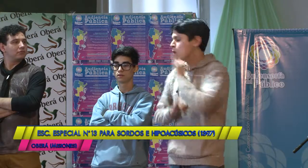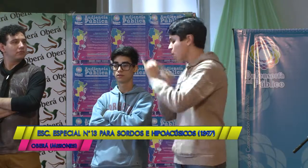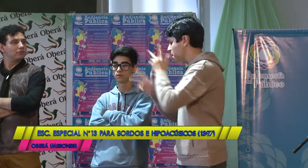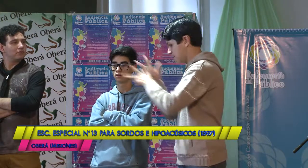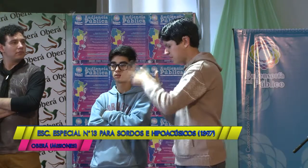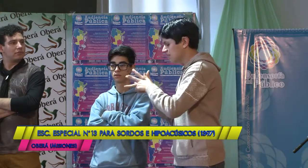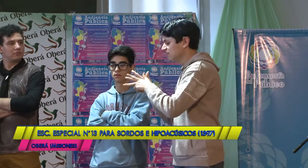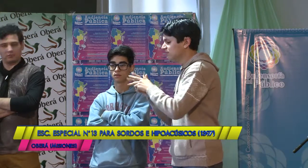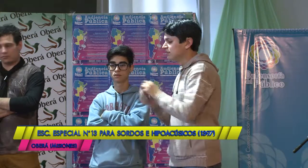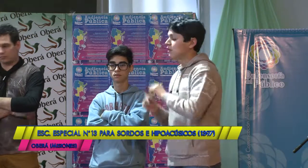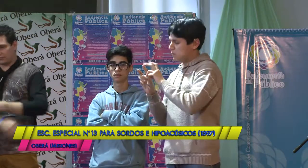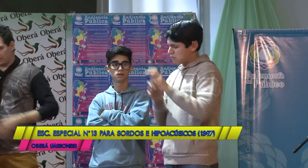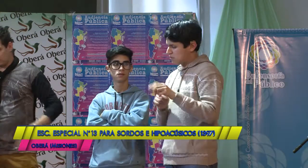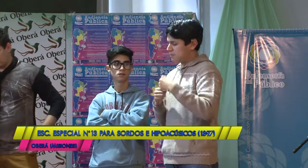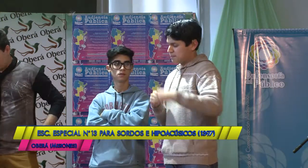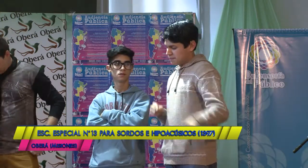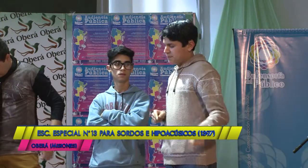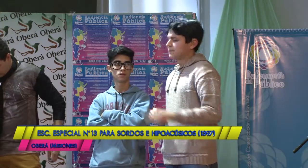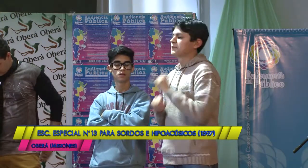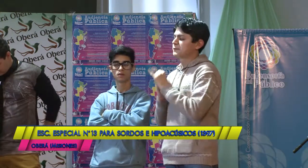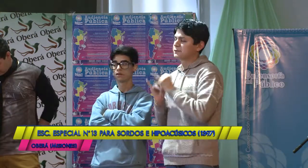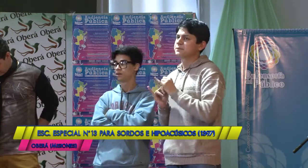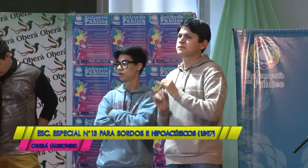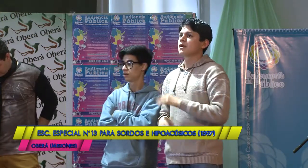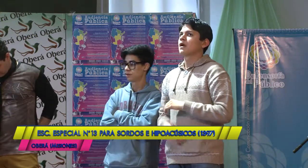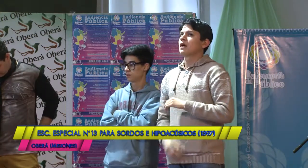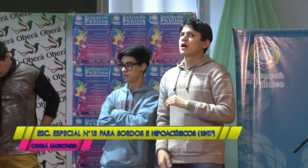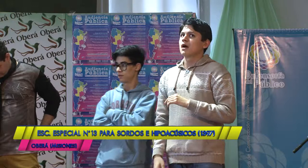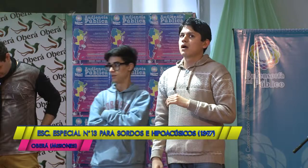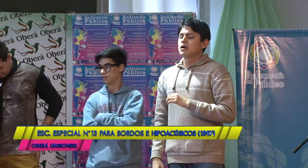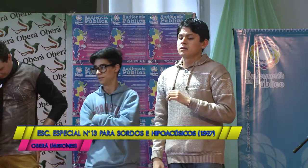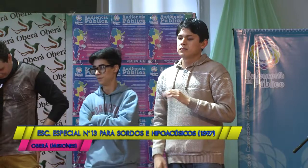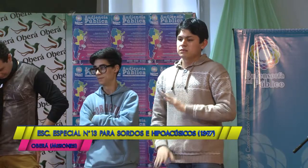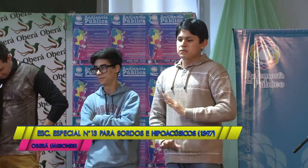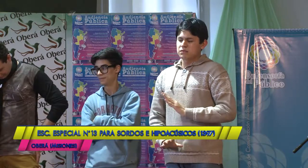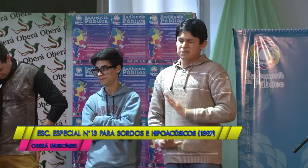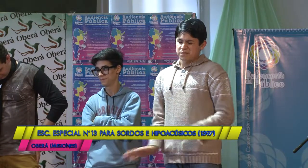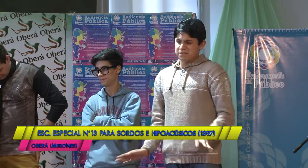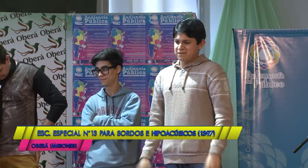termina escuchando, por ejemplo, la radio y me cuenta de qué están hablando. Y bueno, eso.